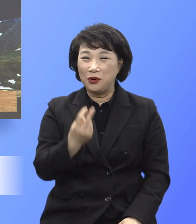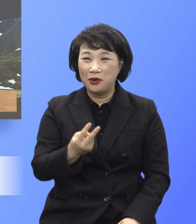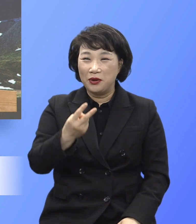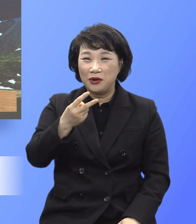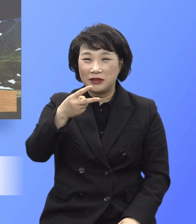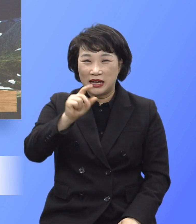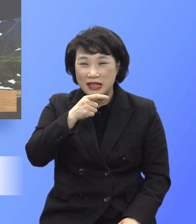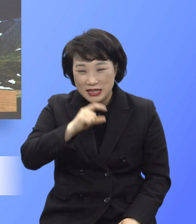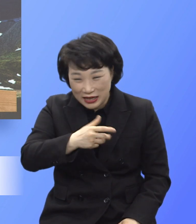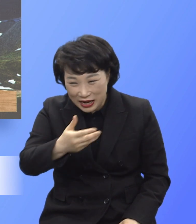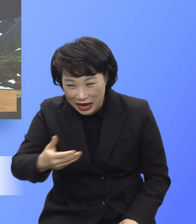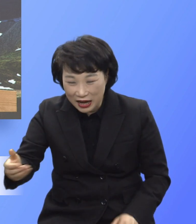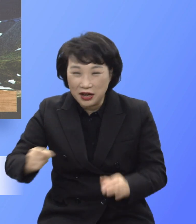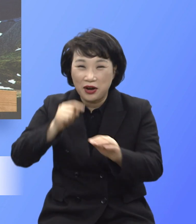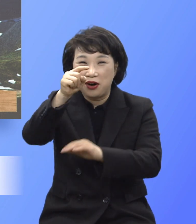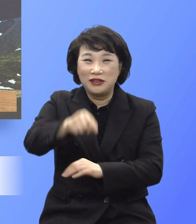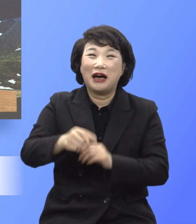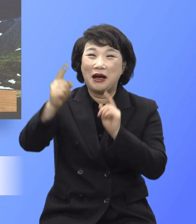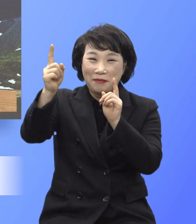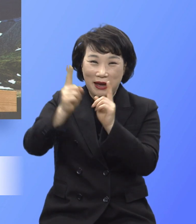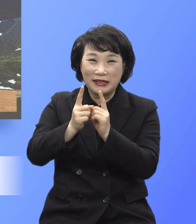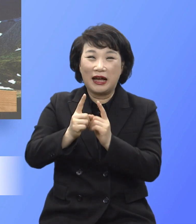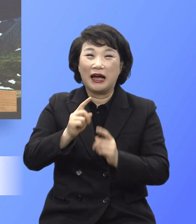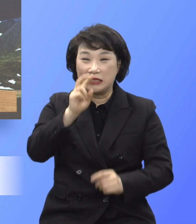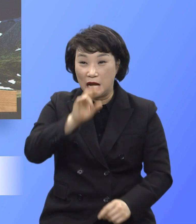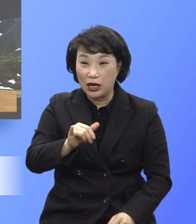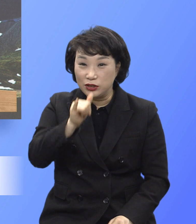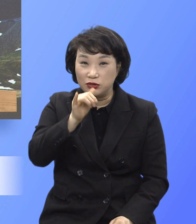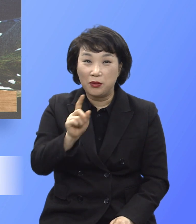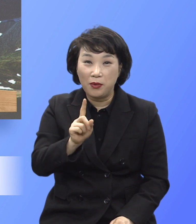건너가 만나리는 아브라함이